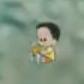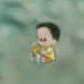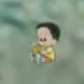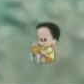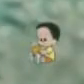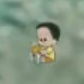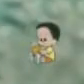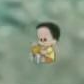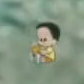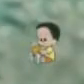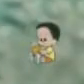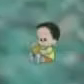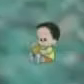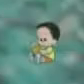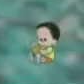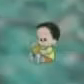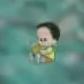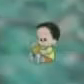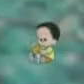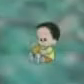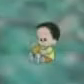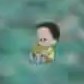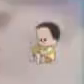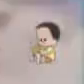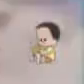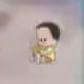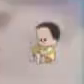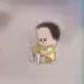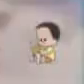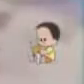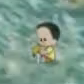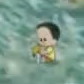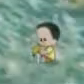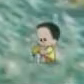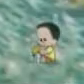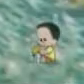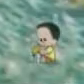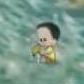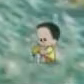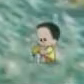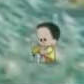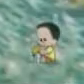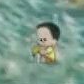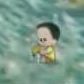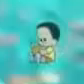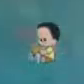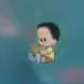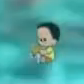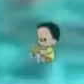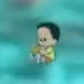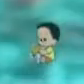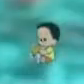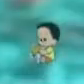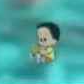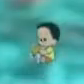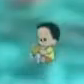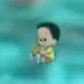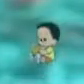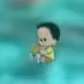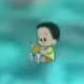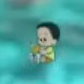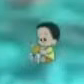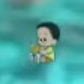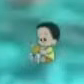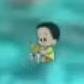está preocupada. Ian flutua de costas até as grades, com mais metade do corpo para fora da cerca, mas o